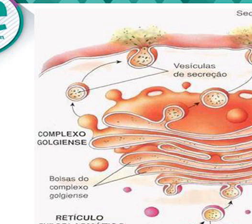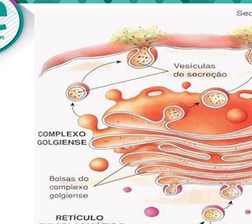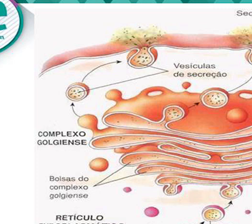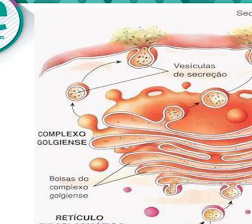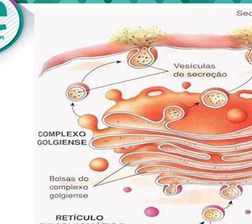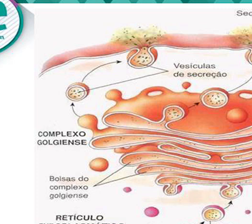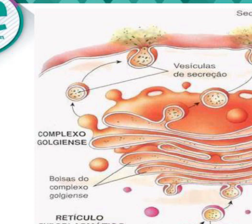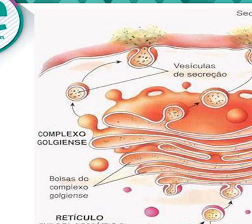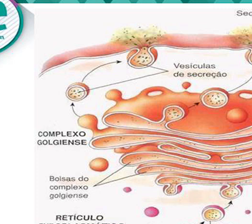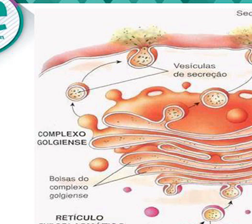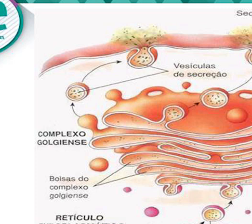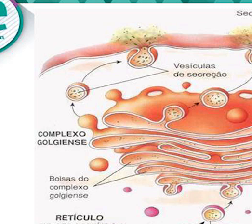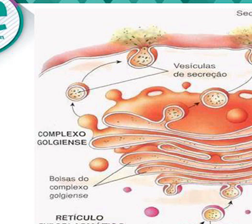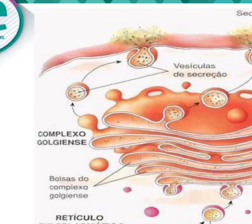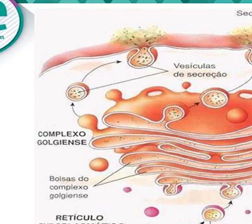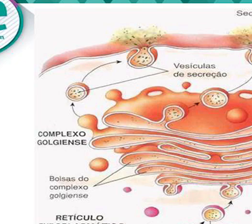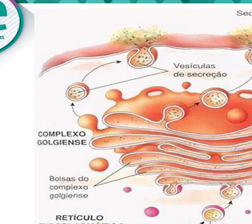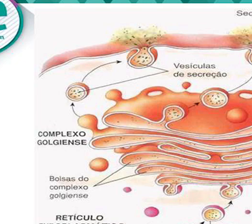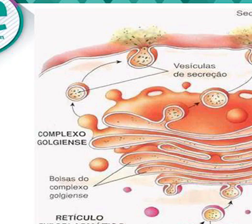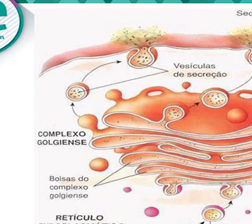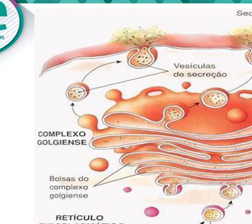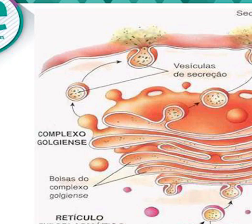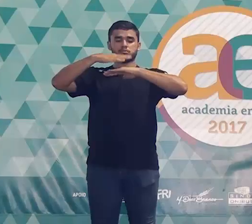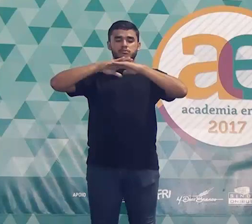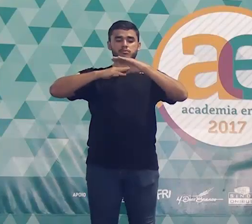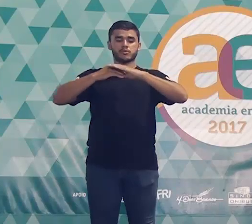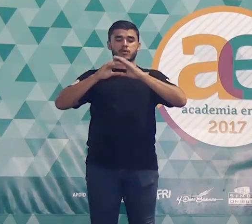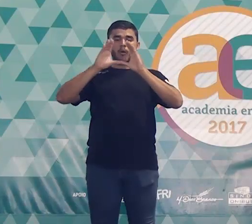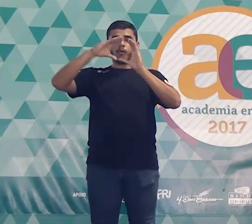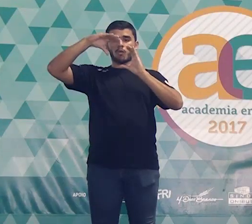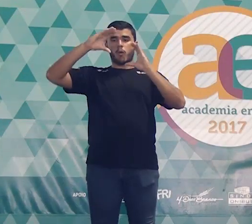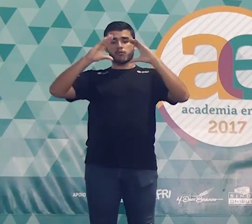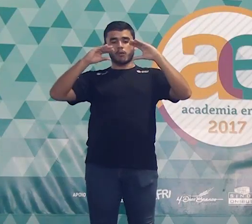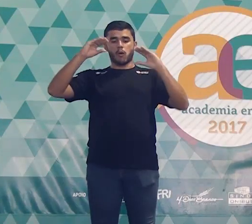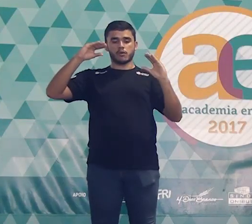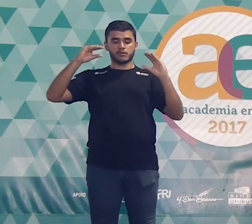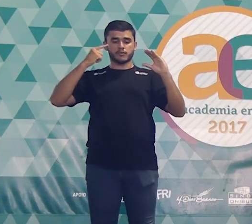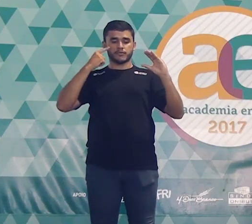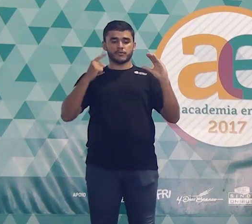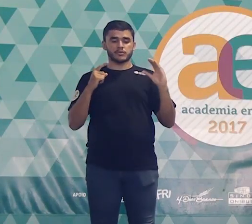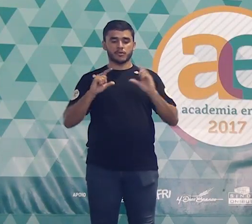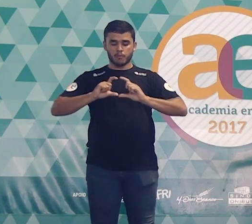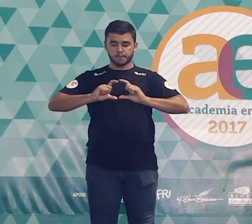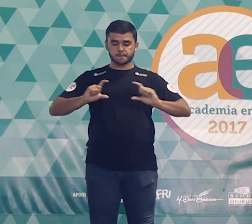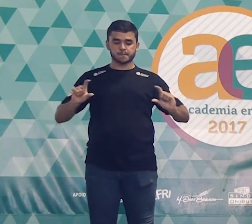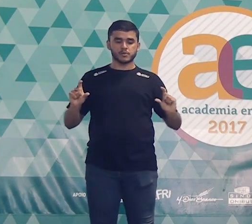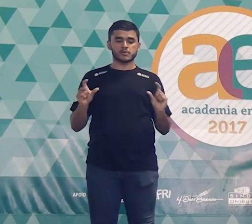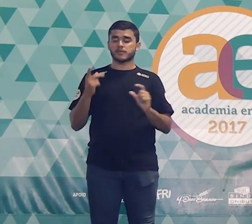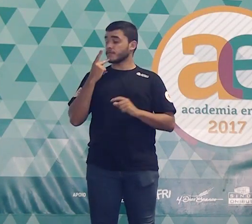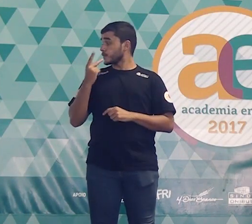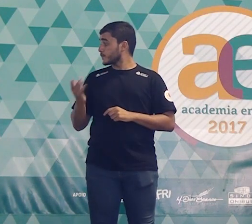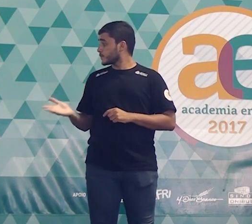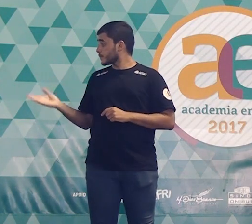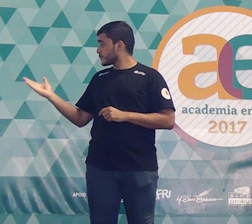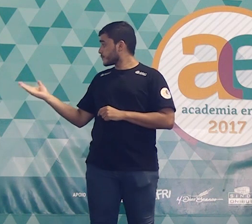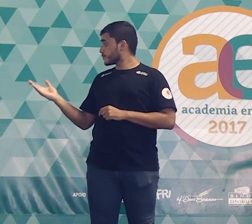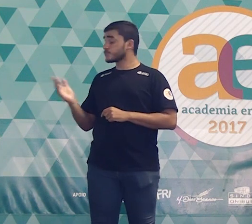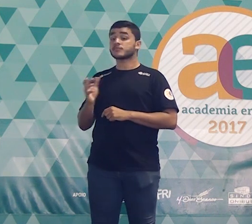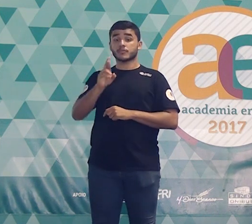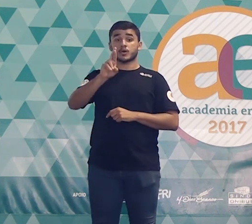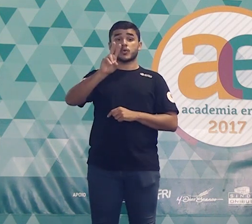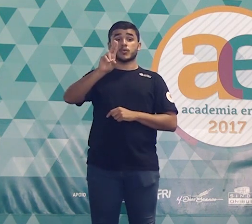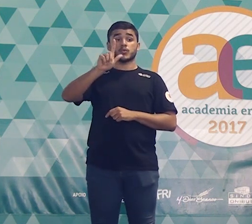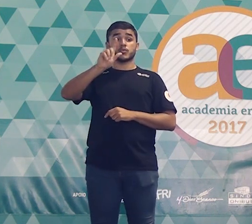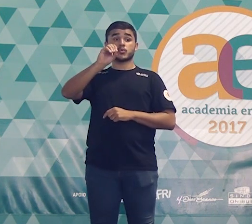aqui embaixo, ó. O retículo endoplasmático rugoso, também chamado de granular. O retículo endoplasmático